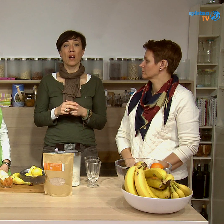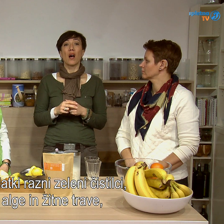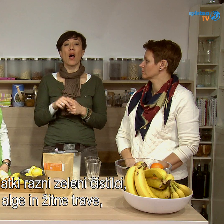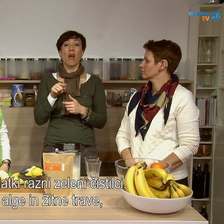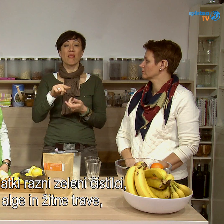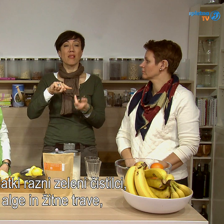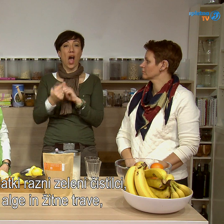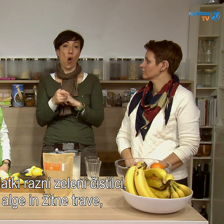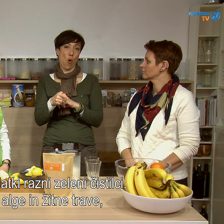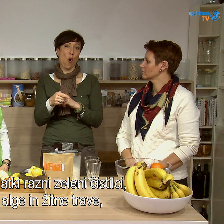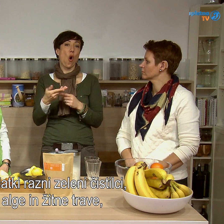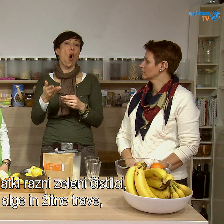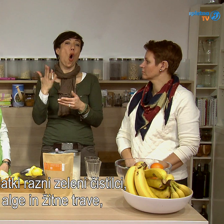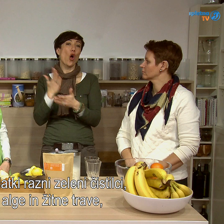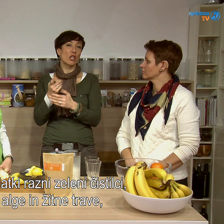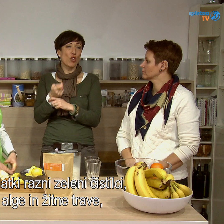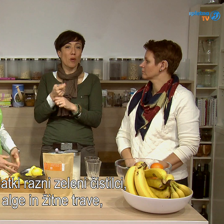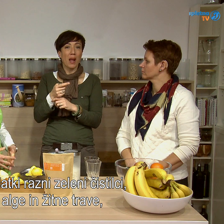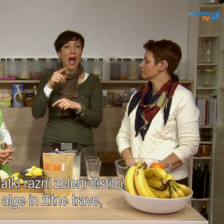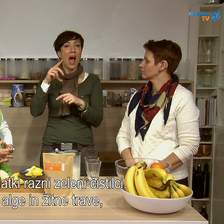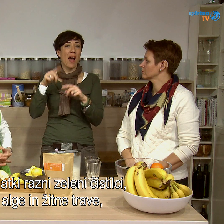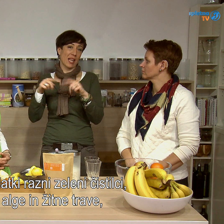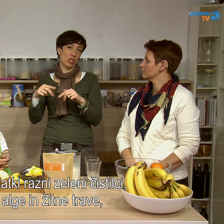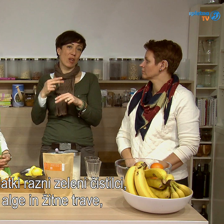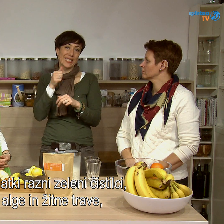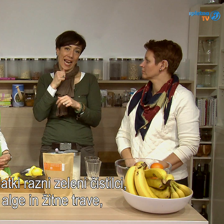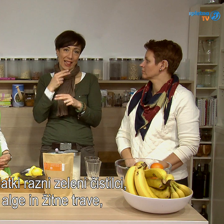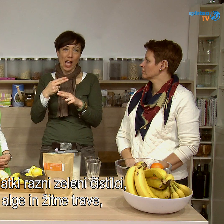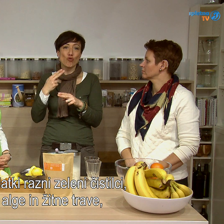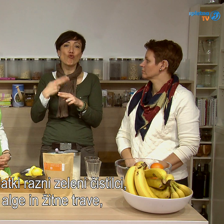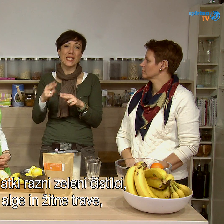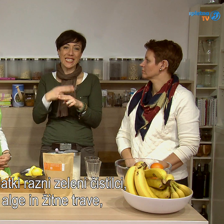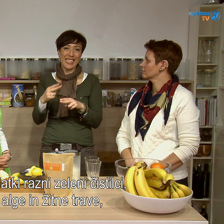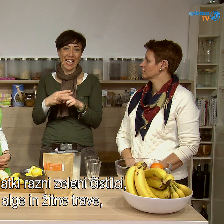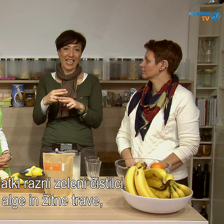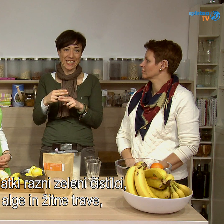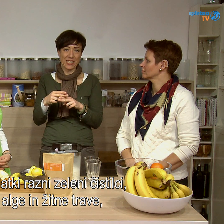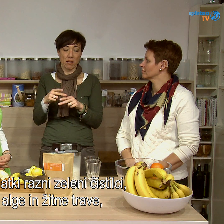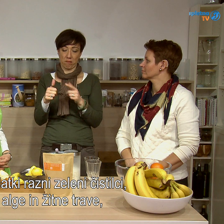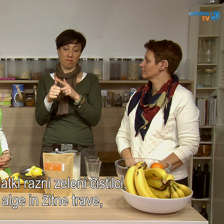Tako so odlični dodatki razni zeleni čistilci, kot so